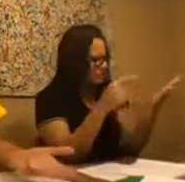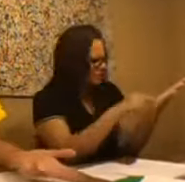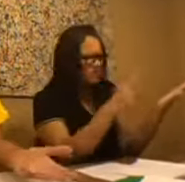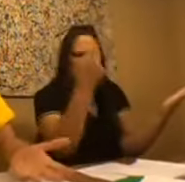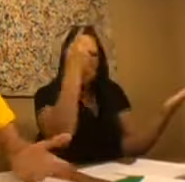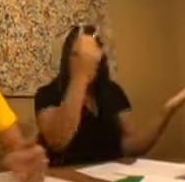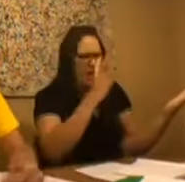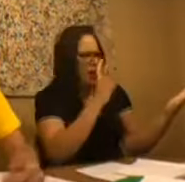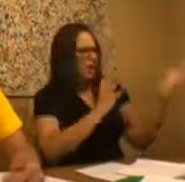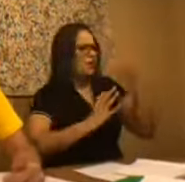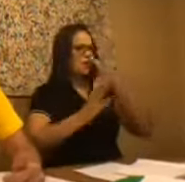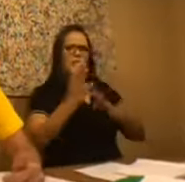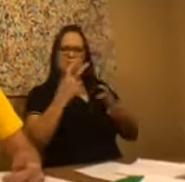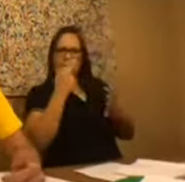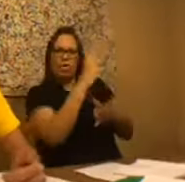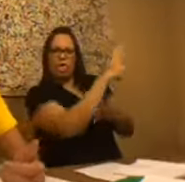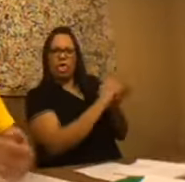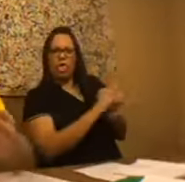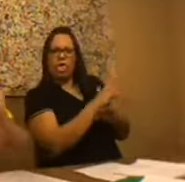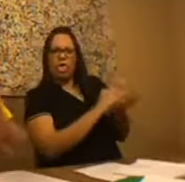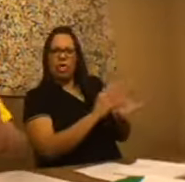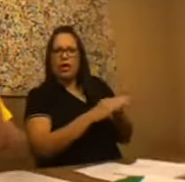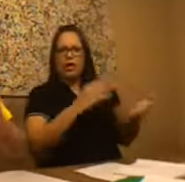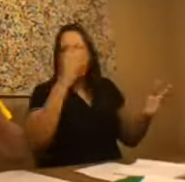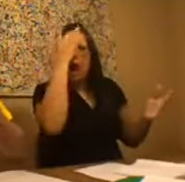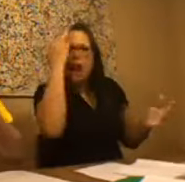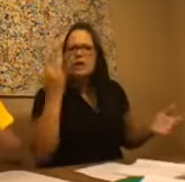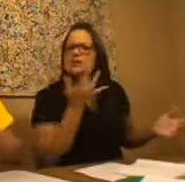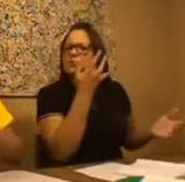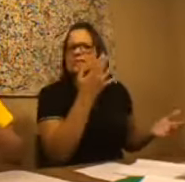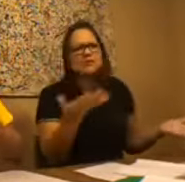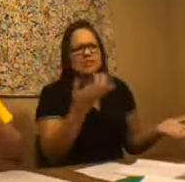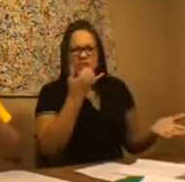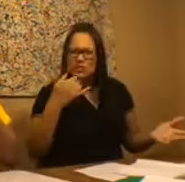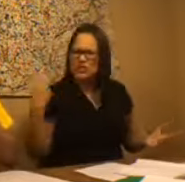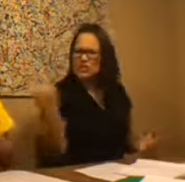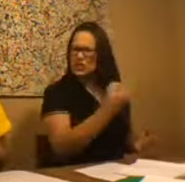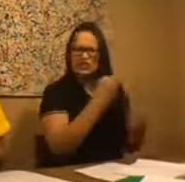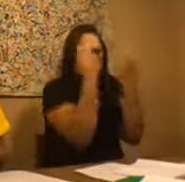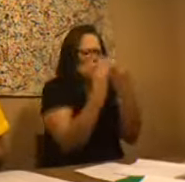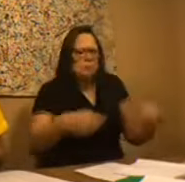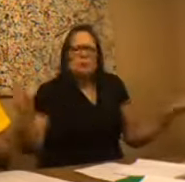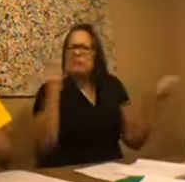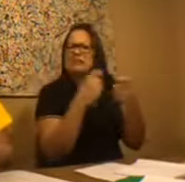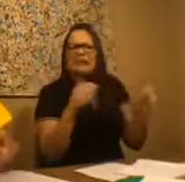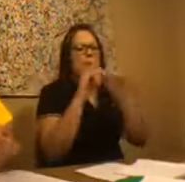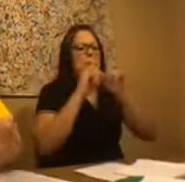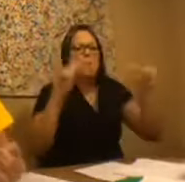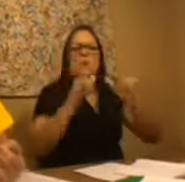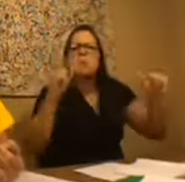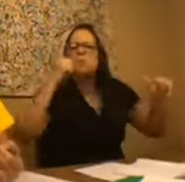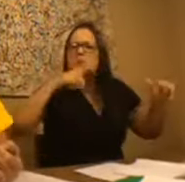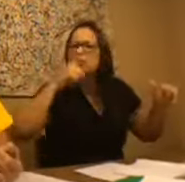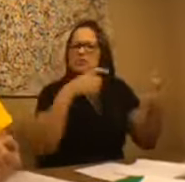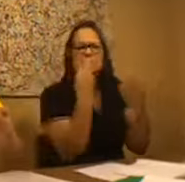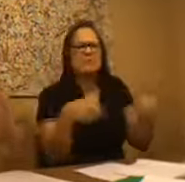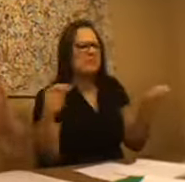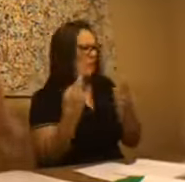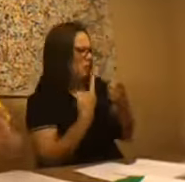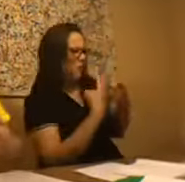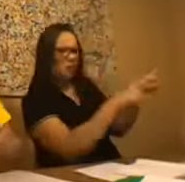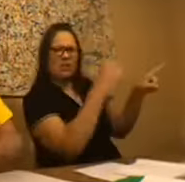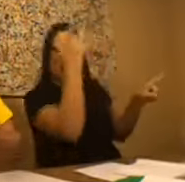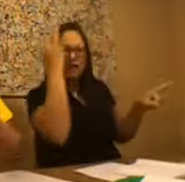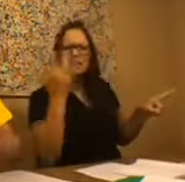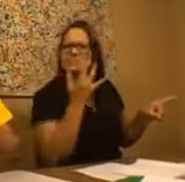jogando nesse tipo de igualdade agora nós não precisamos de fake news para combater o haddad as